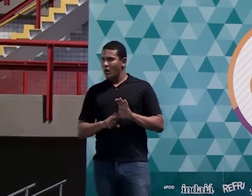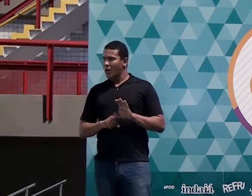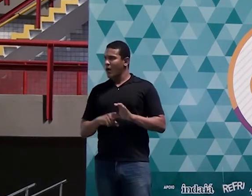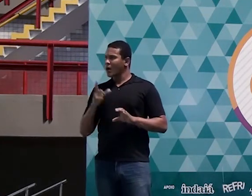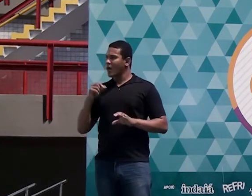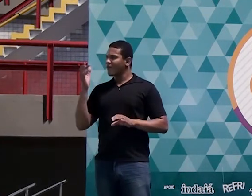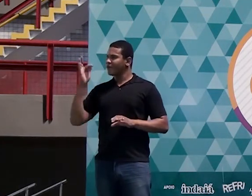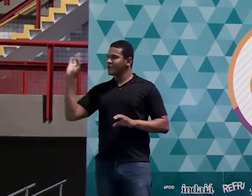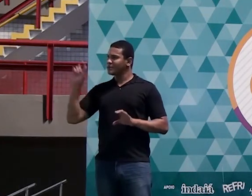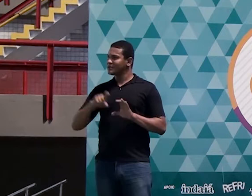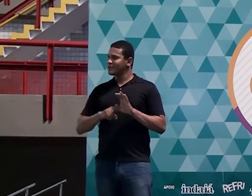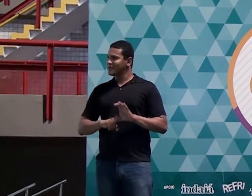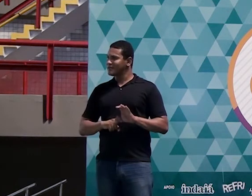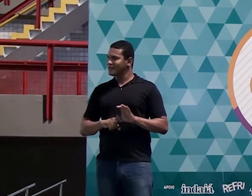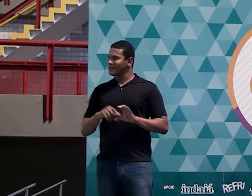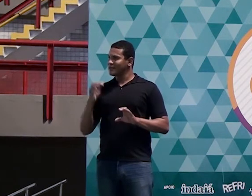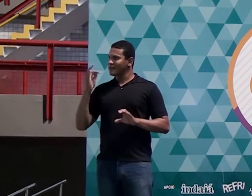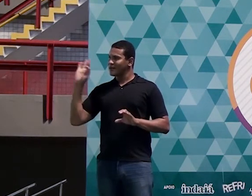da França.